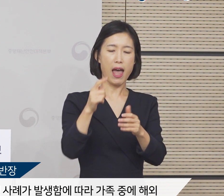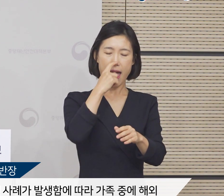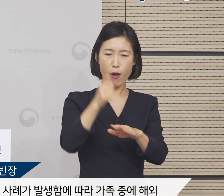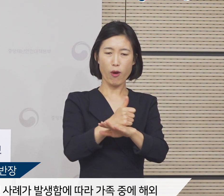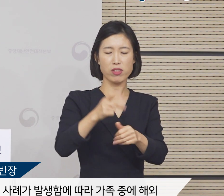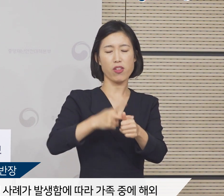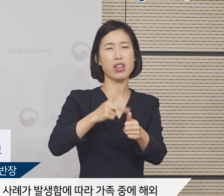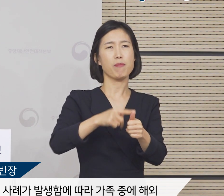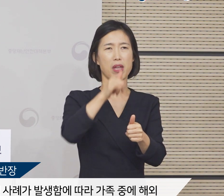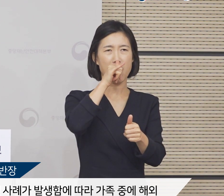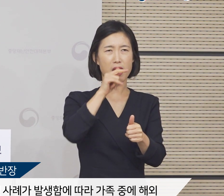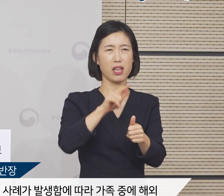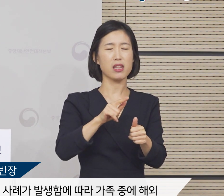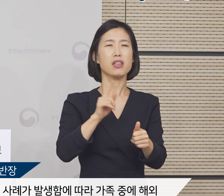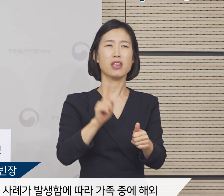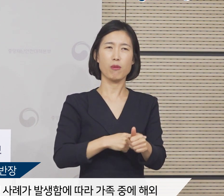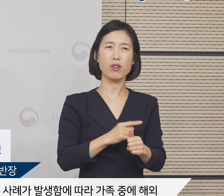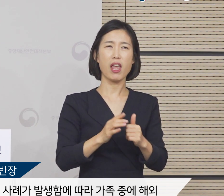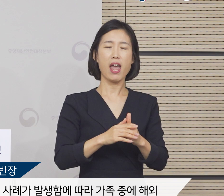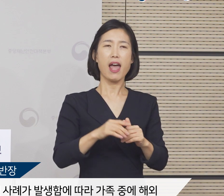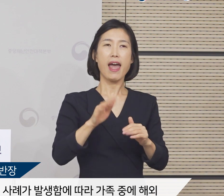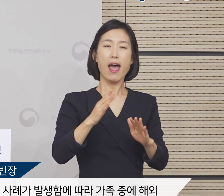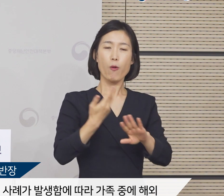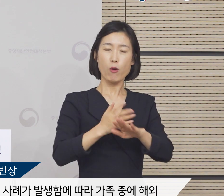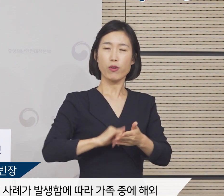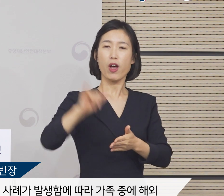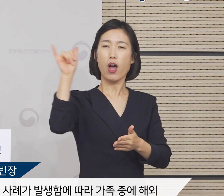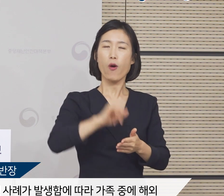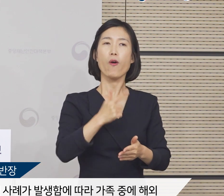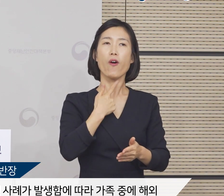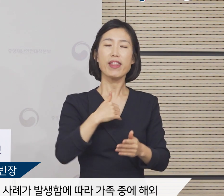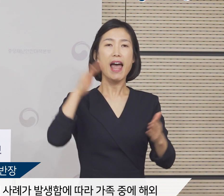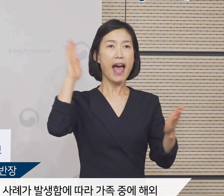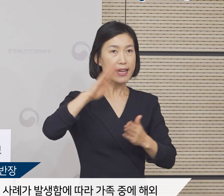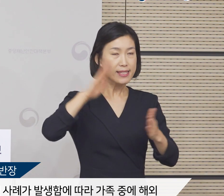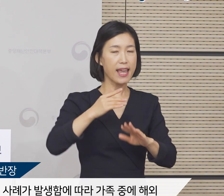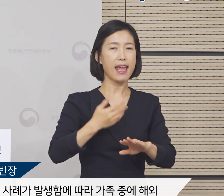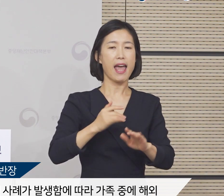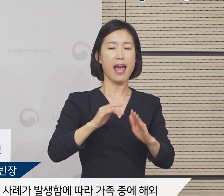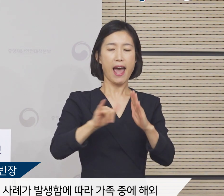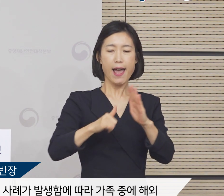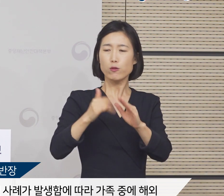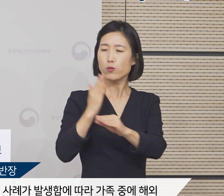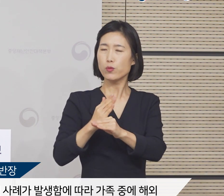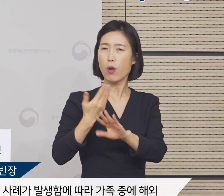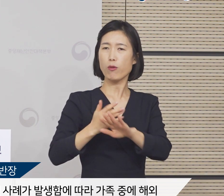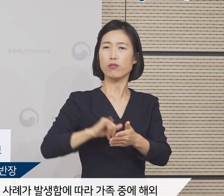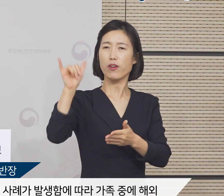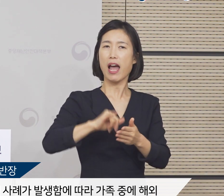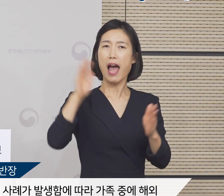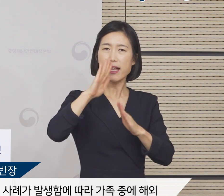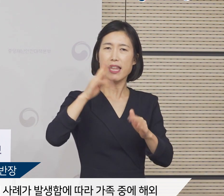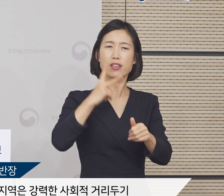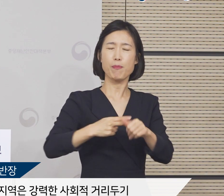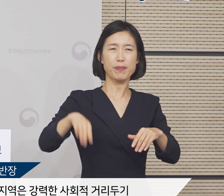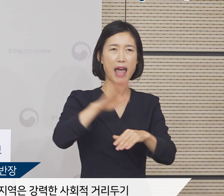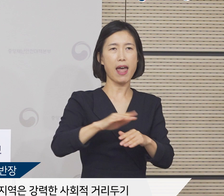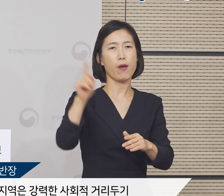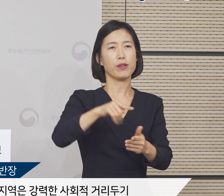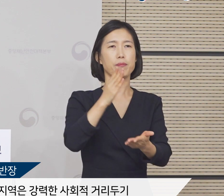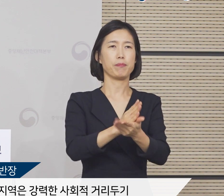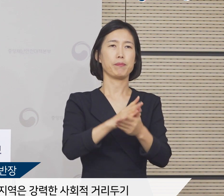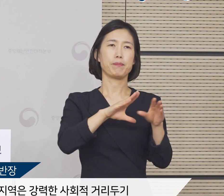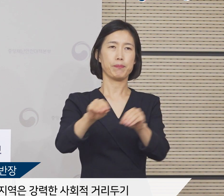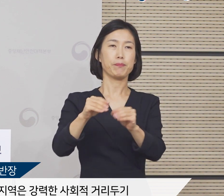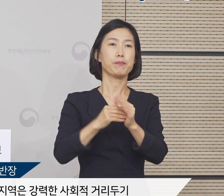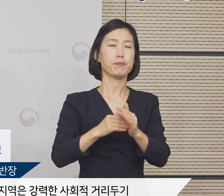가족 중에 해외 귀국자가 있는 학생, 강사도 2주간 학원 등원 출근을 중지하도록 하였습니다. 더불어